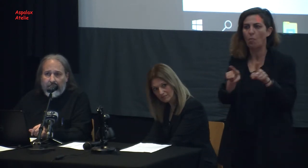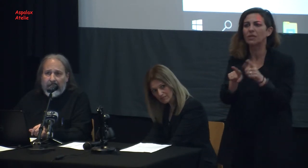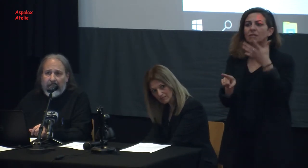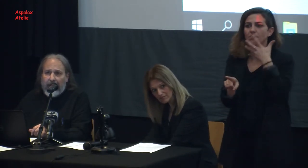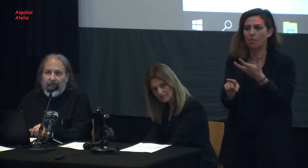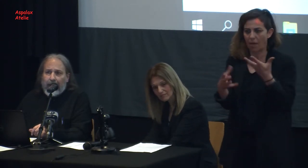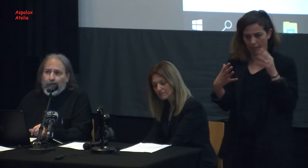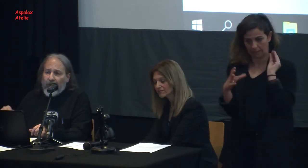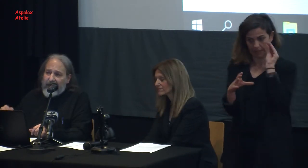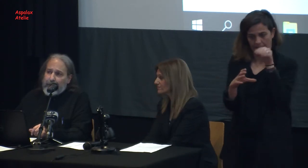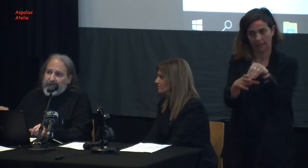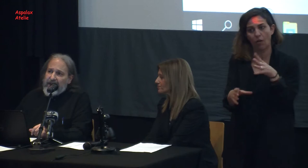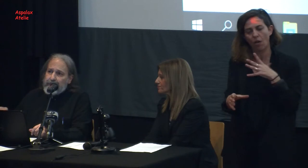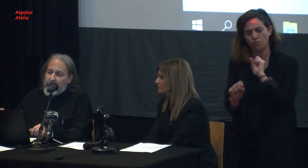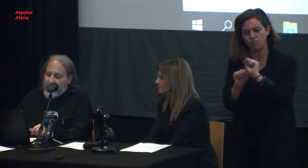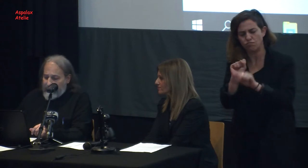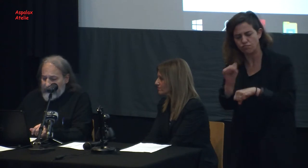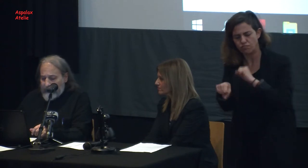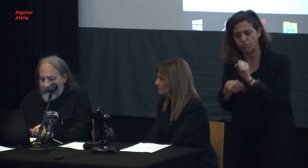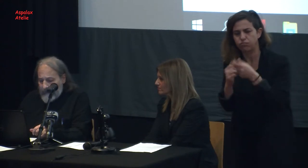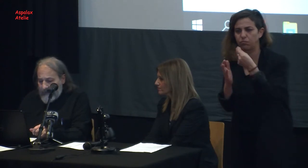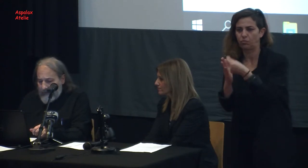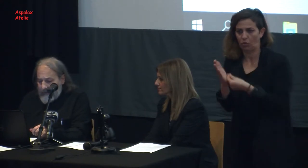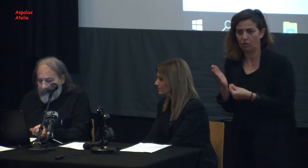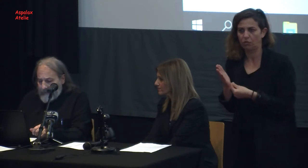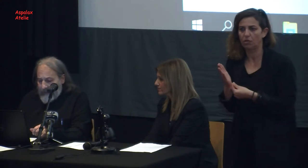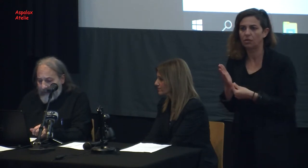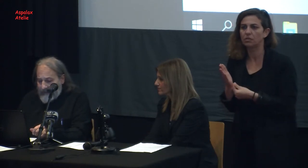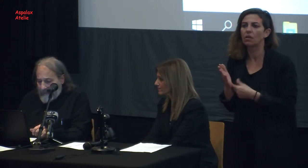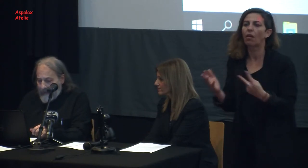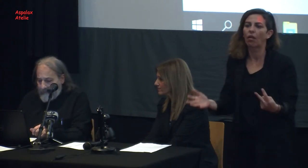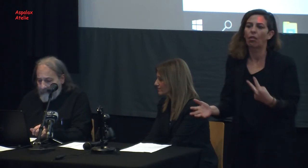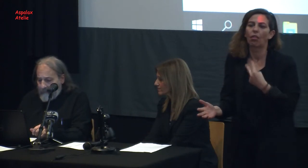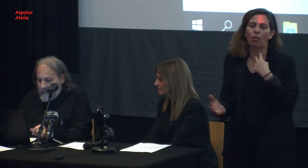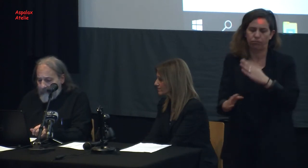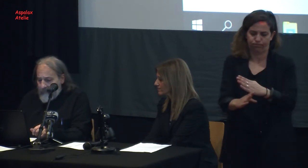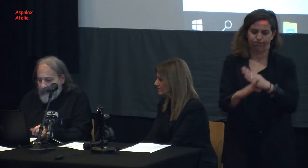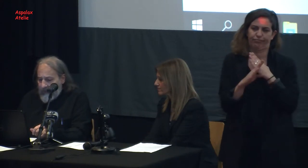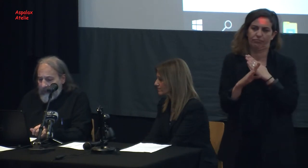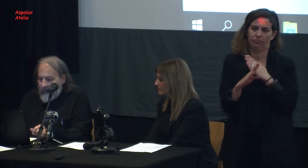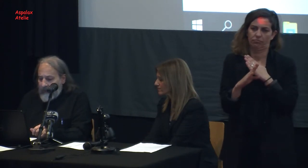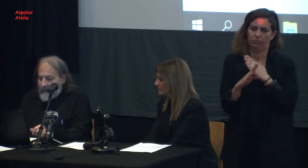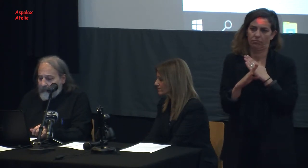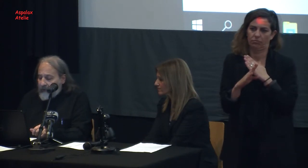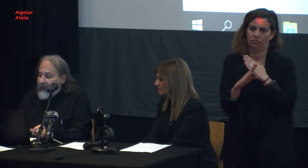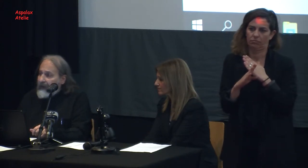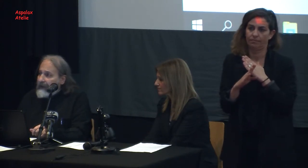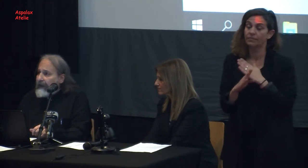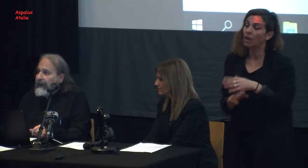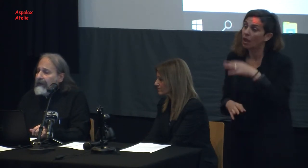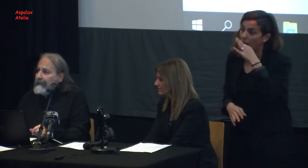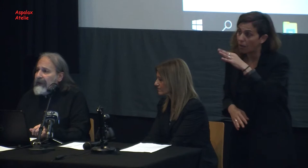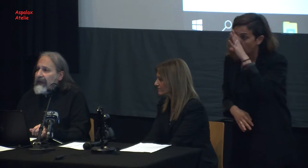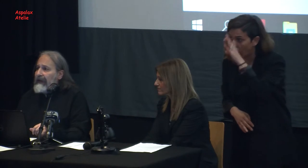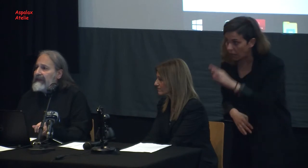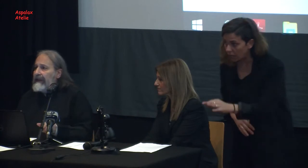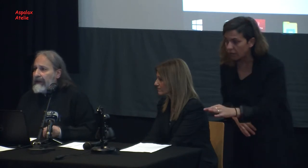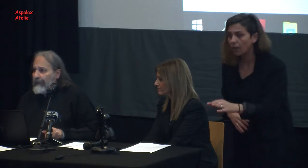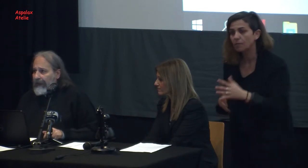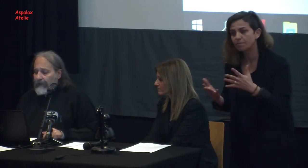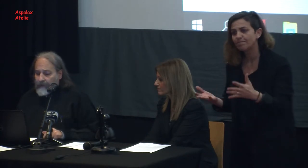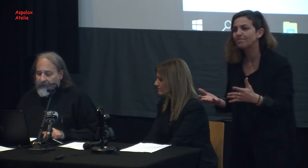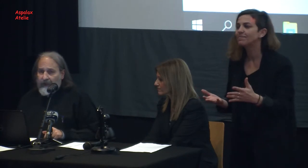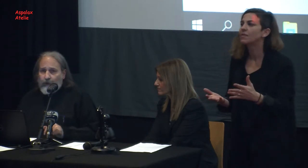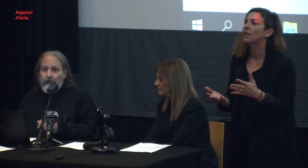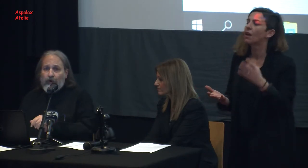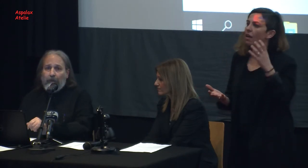κληρικών. Πολλές από αυτές τις προσπάθειες πήγανε τσάπα. Να πω την αλήθεια, υπήρχε ένα